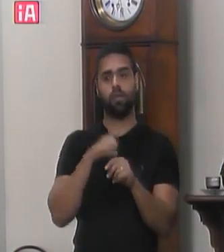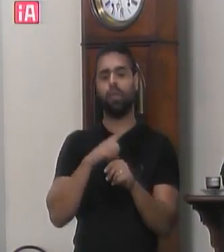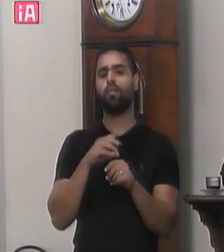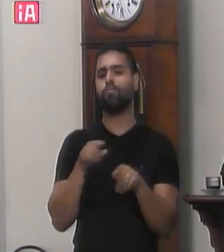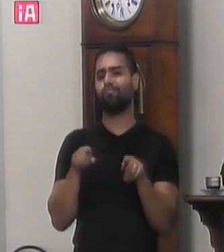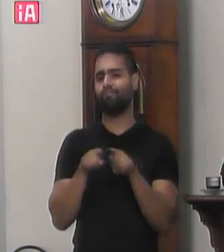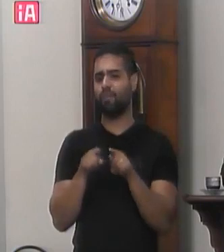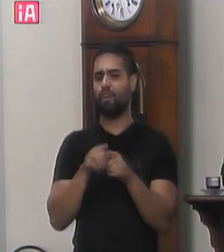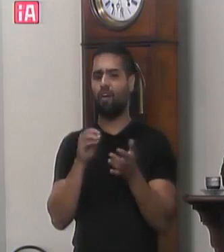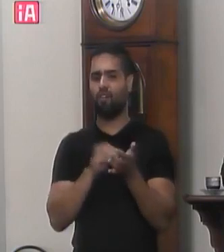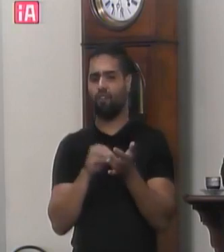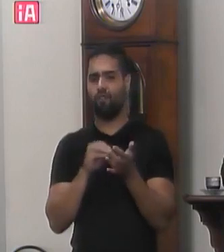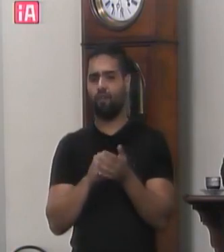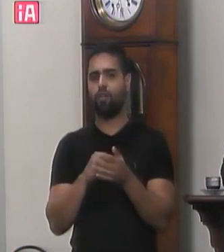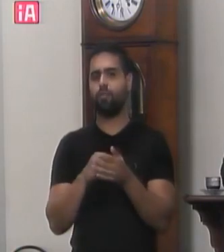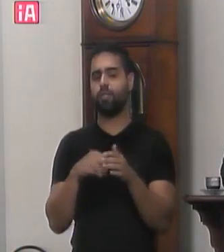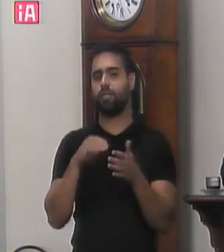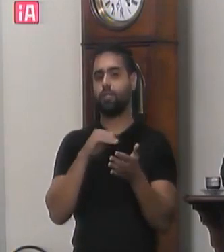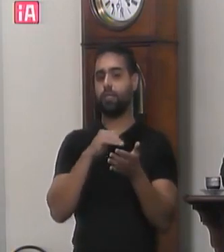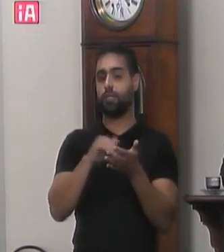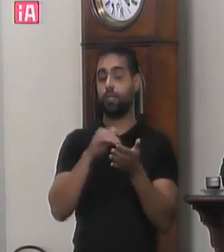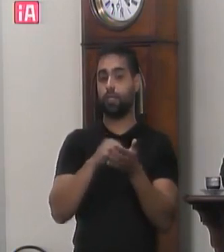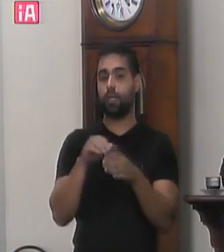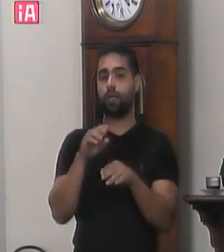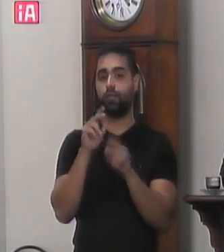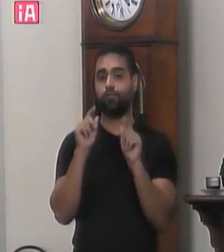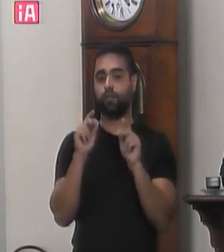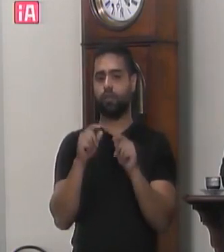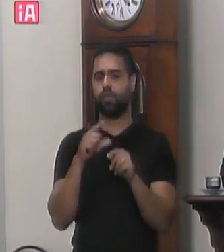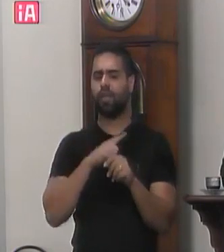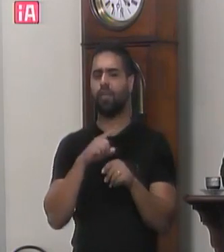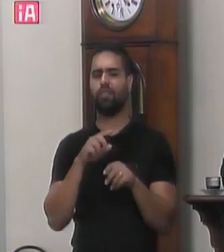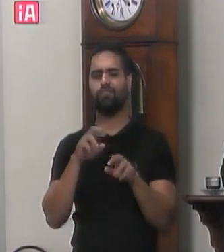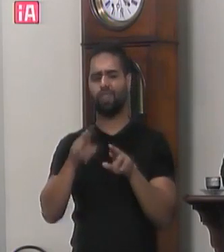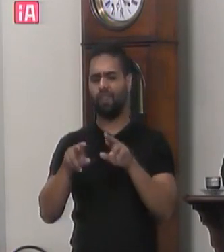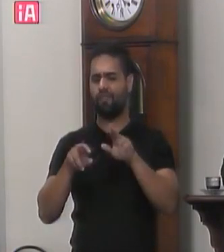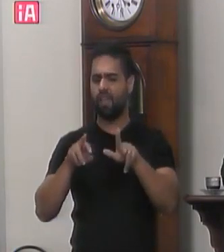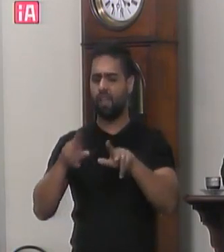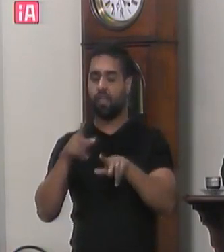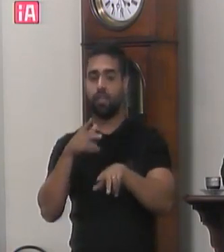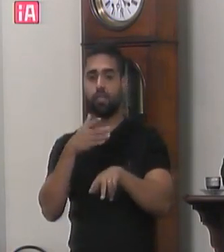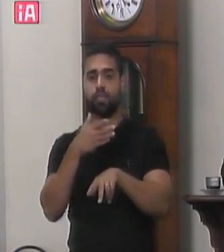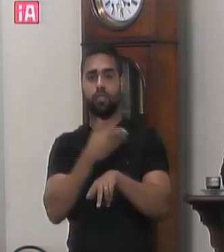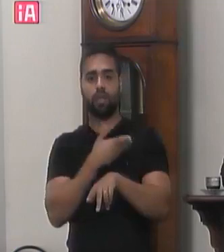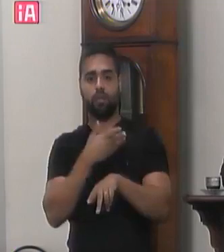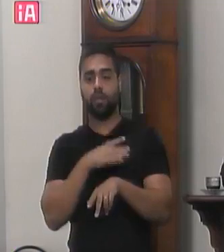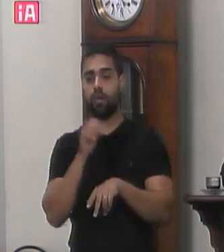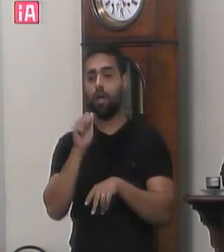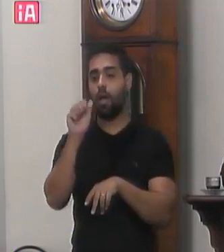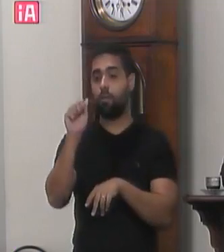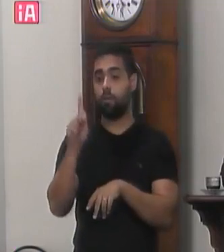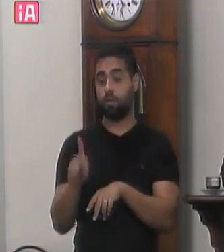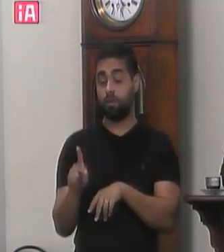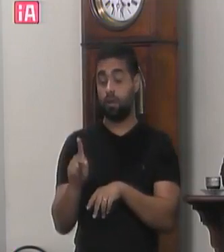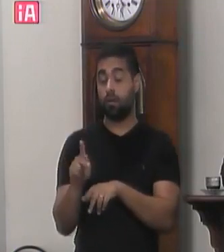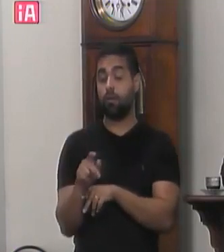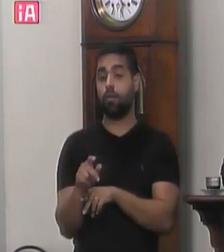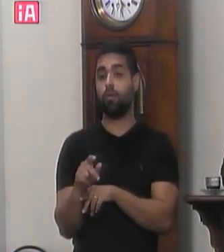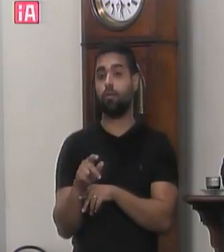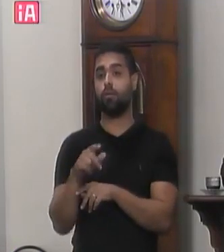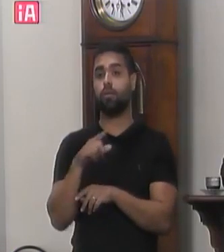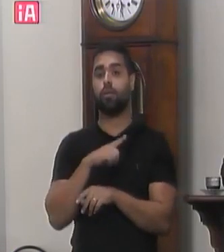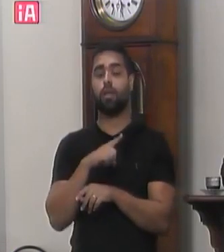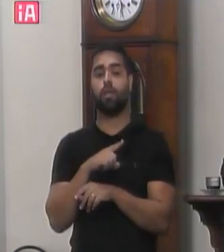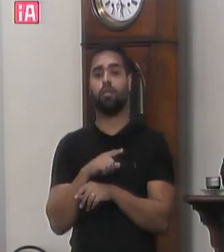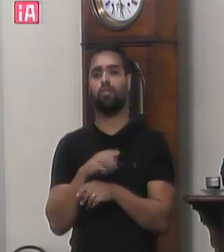grande também na Secretaria de Fazenda. Temos vários colegas se aposentando. Temos